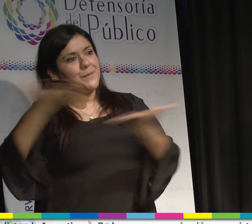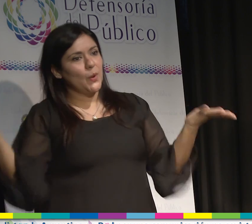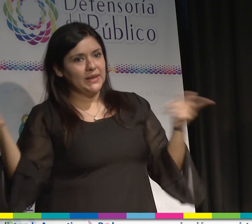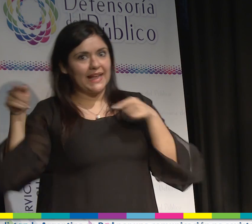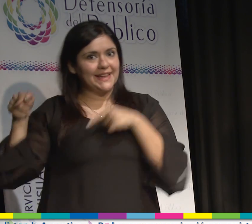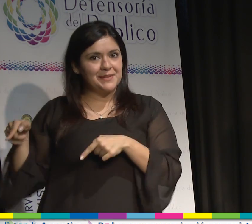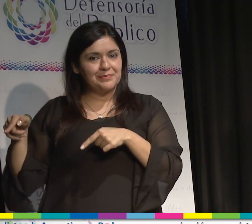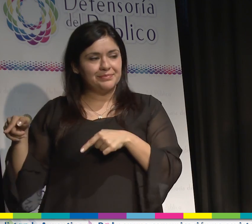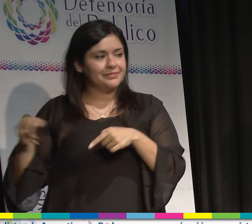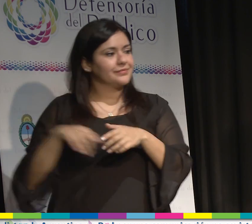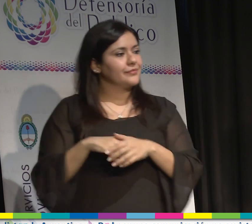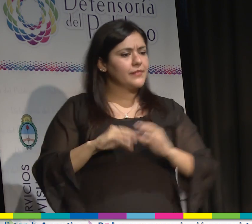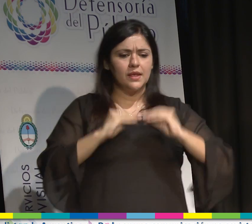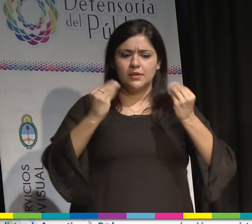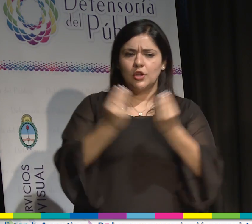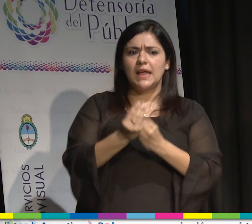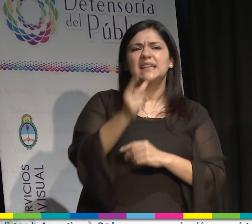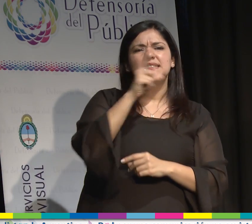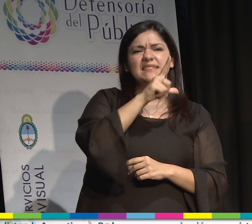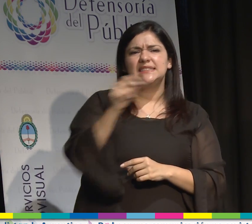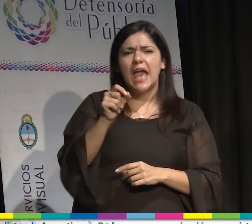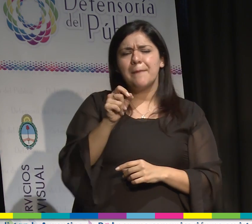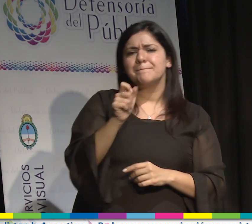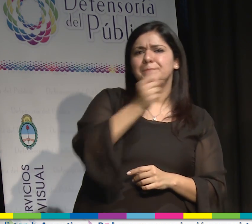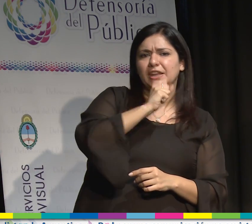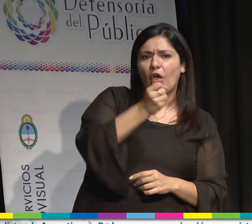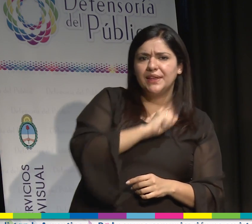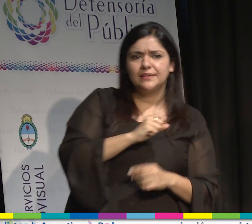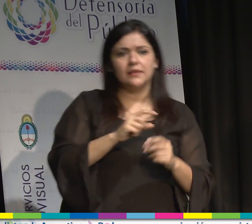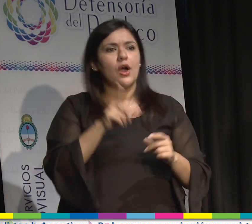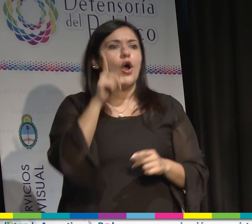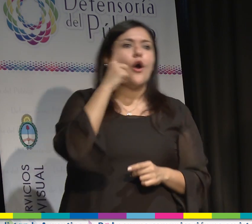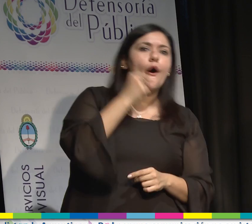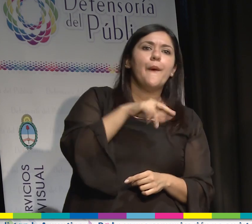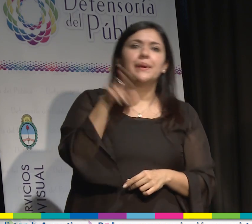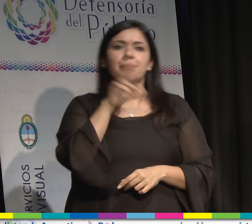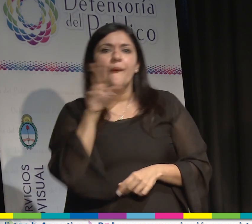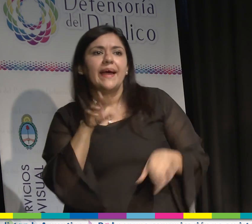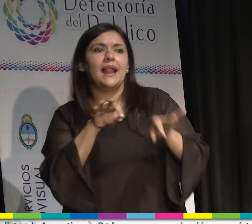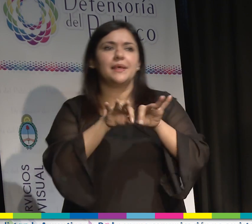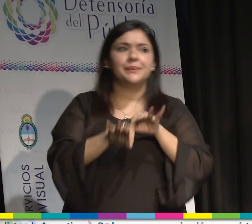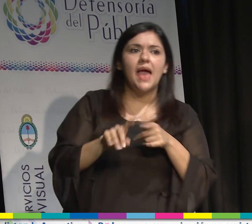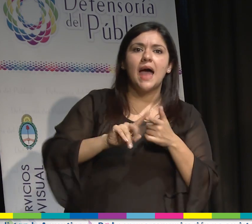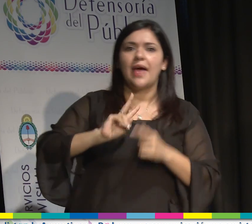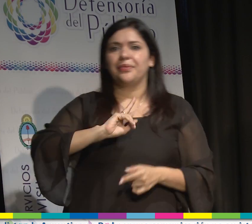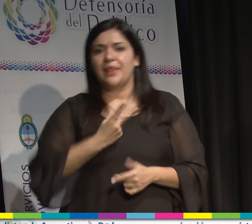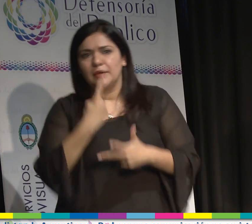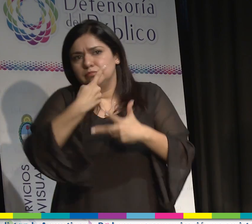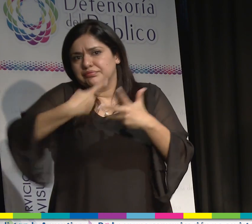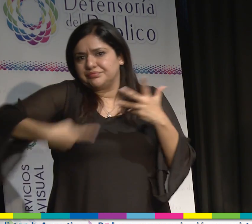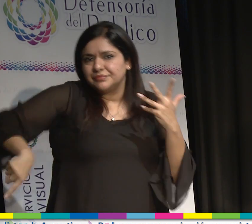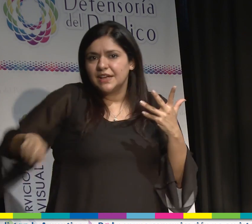somos más de 100 periodistas mujeres varones lesbianas trans estamos